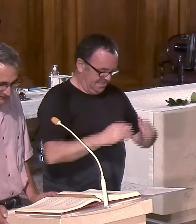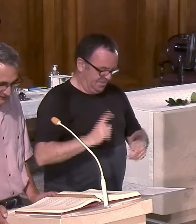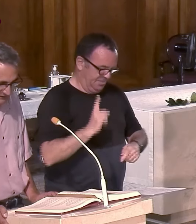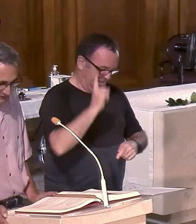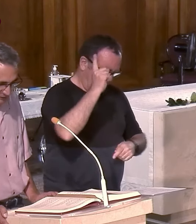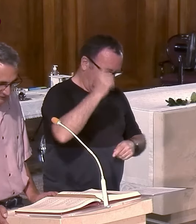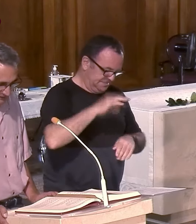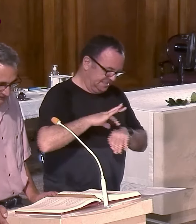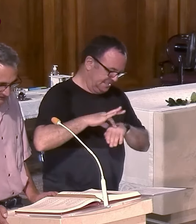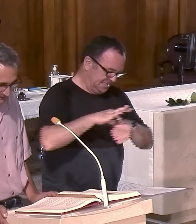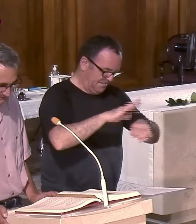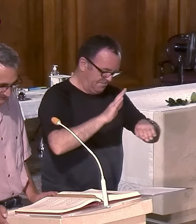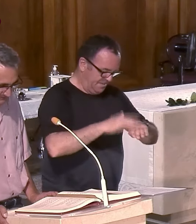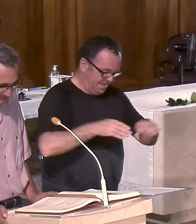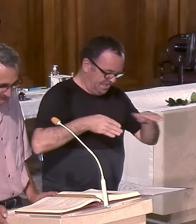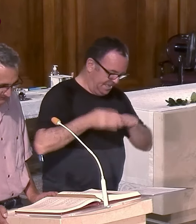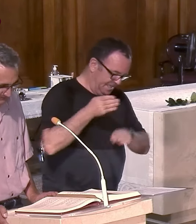por las santas fronteras,